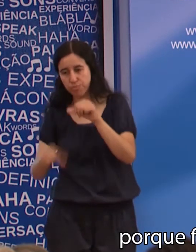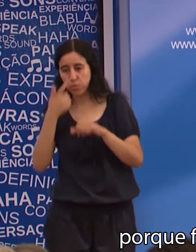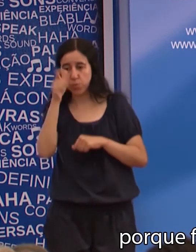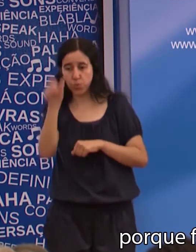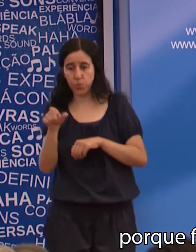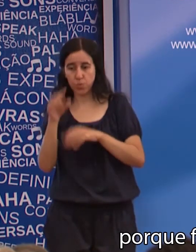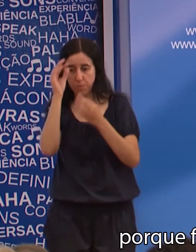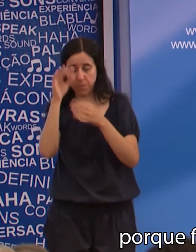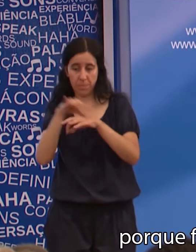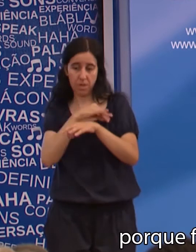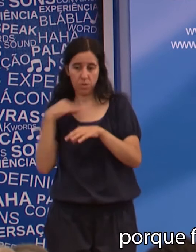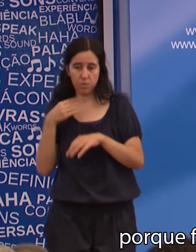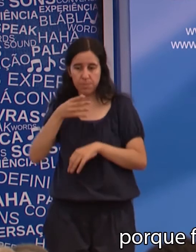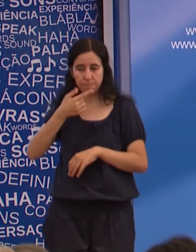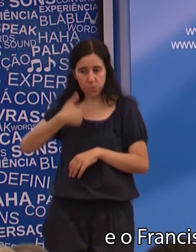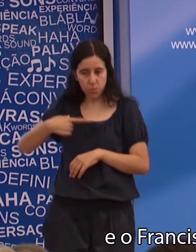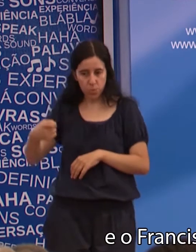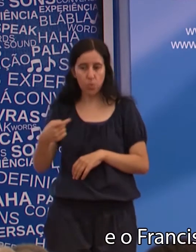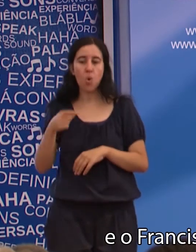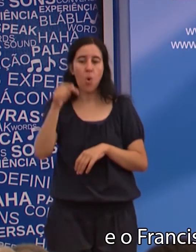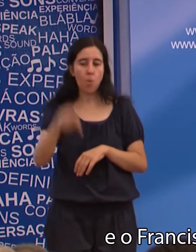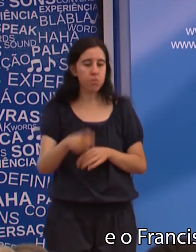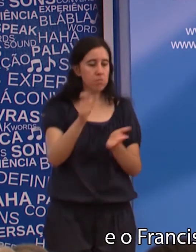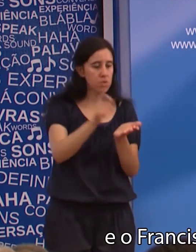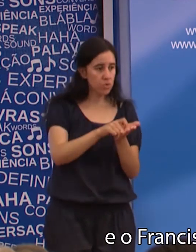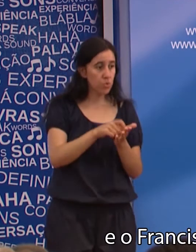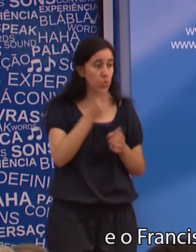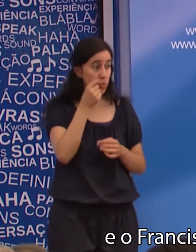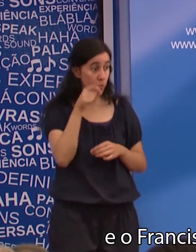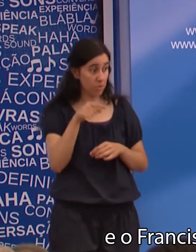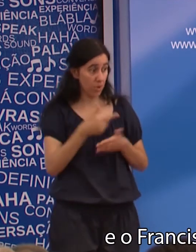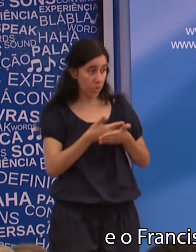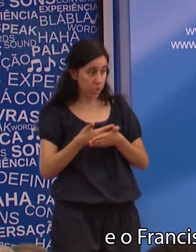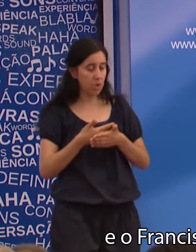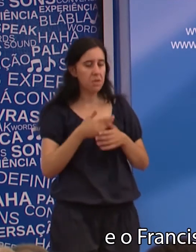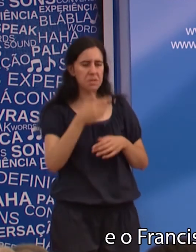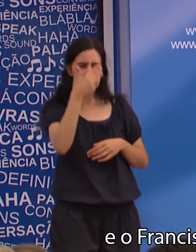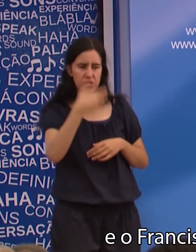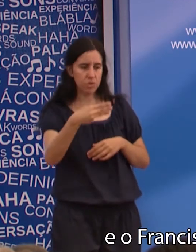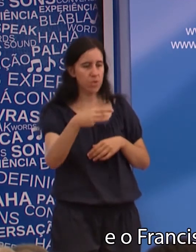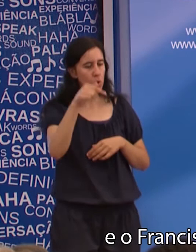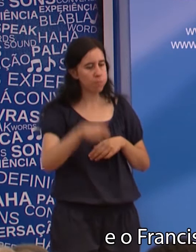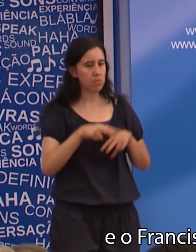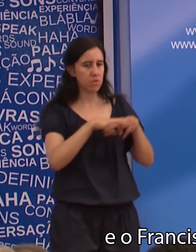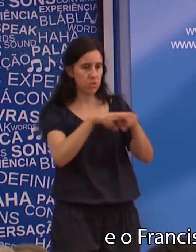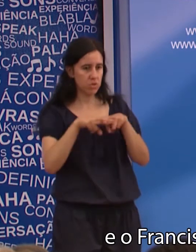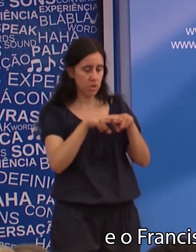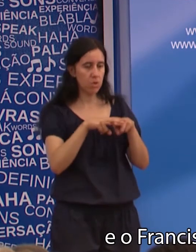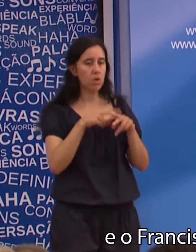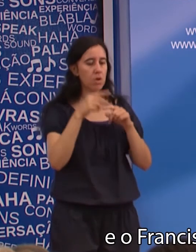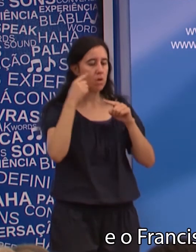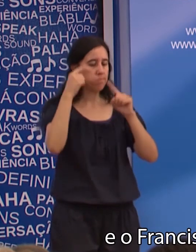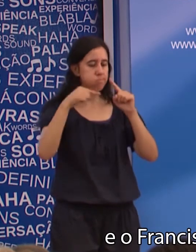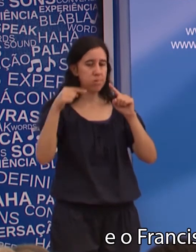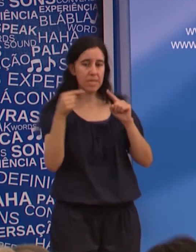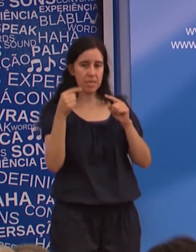perguntou por isso, ele agendou logo esse rastreio e o Francisco fez o rastreio com 3 semanas, com otomissões negativas em ambos